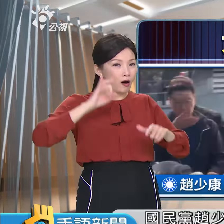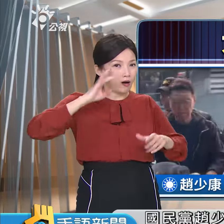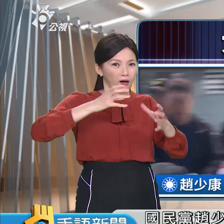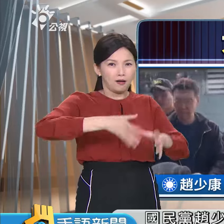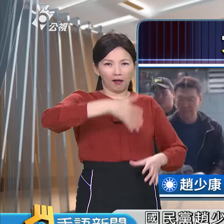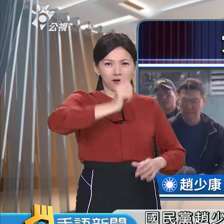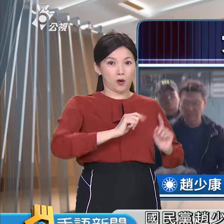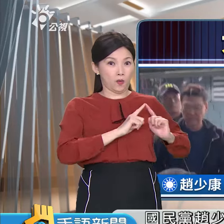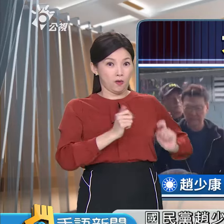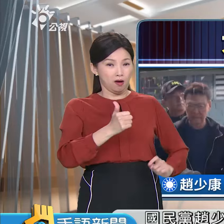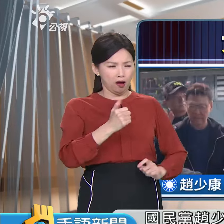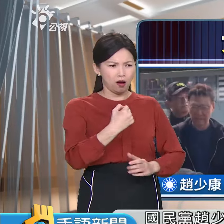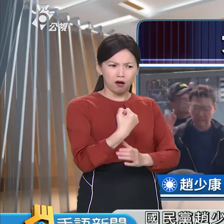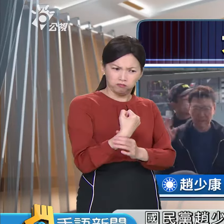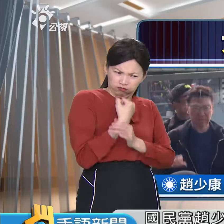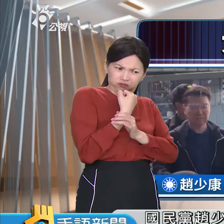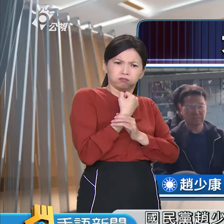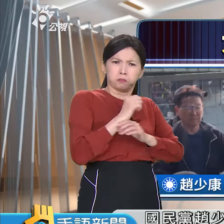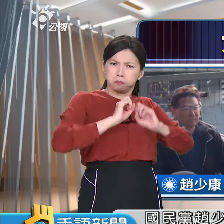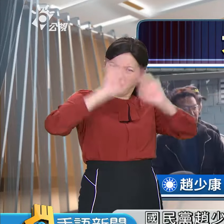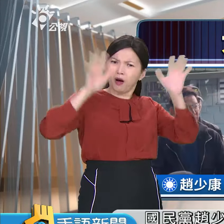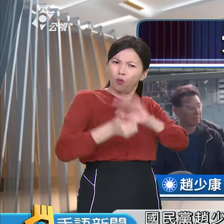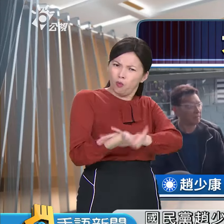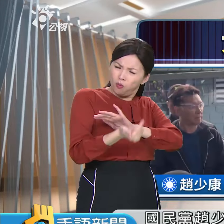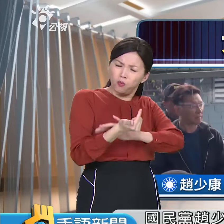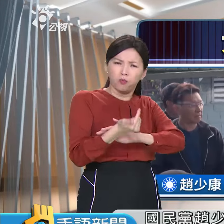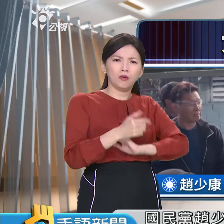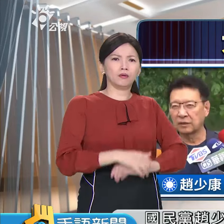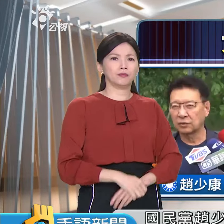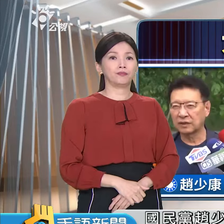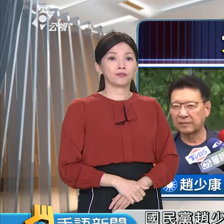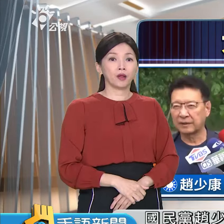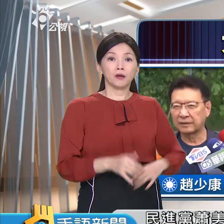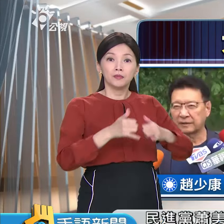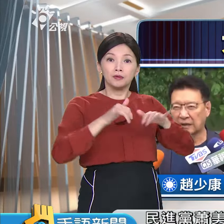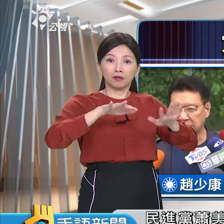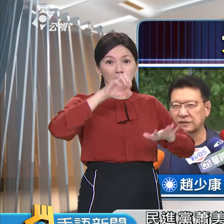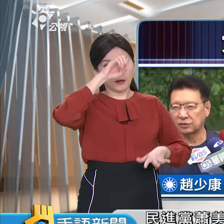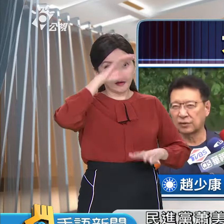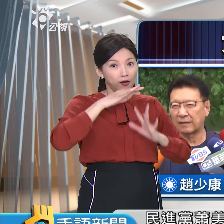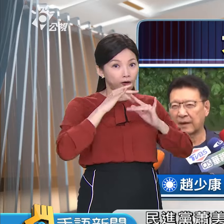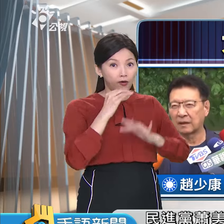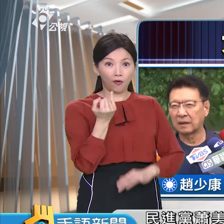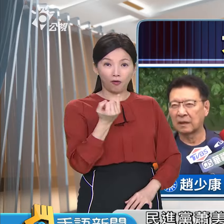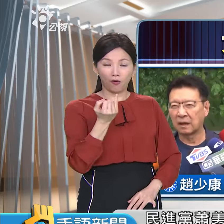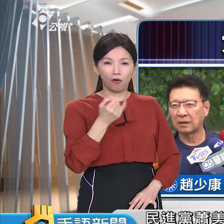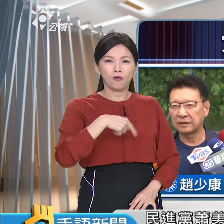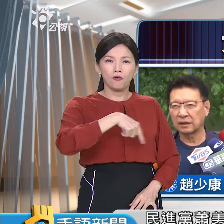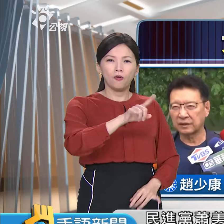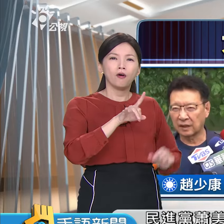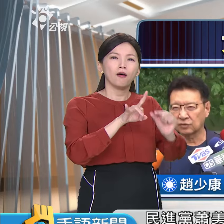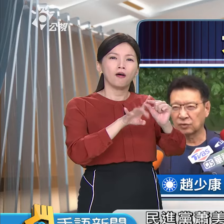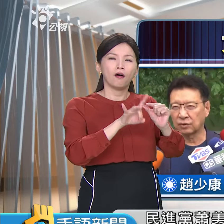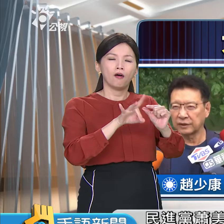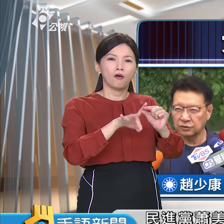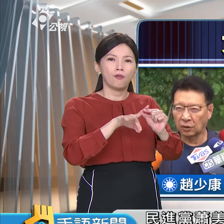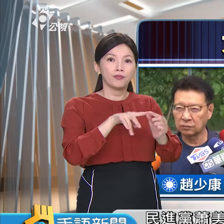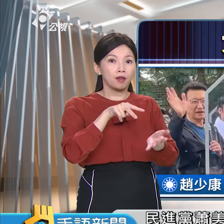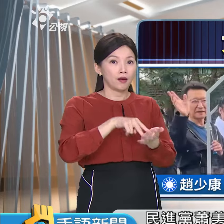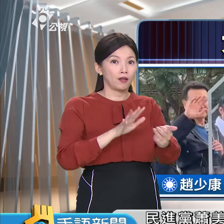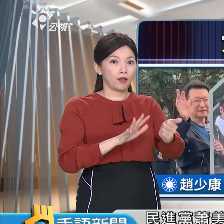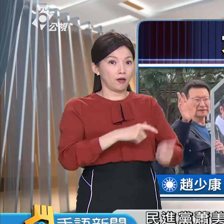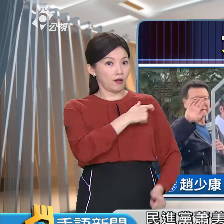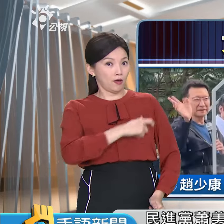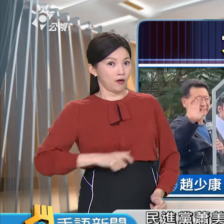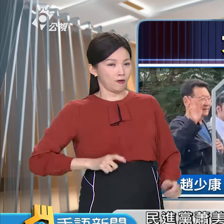话，要赶快出面表态。而民进党萧美琴是到台中陪立委